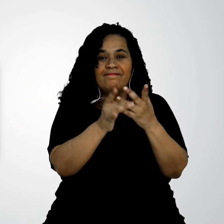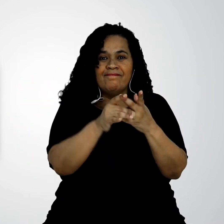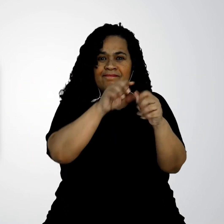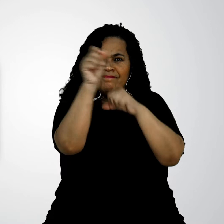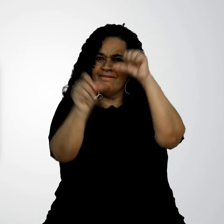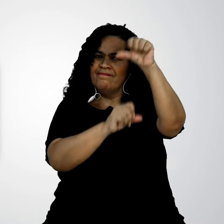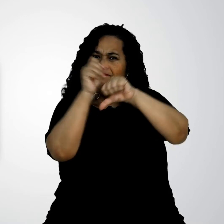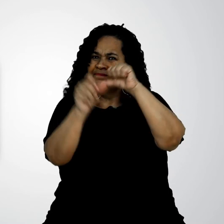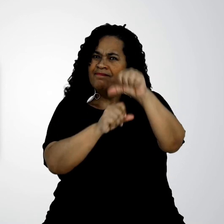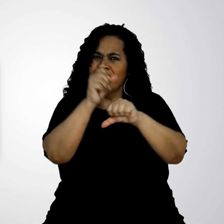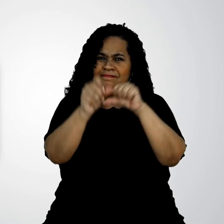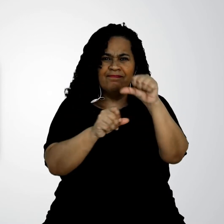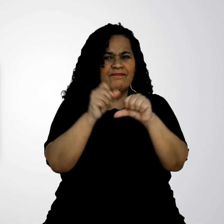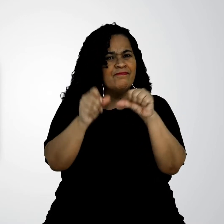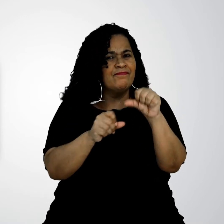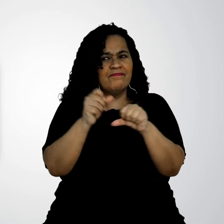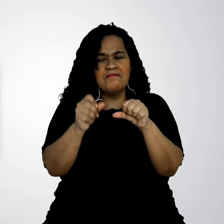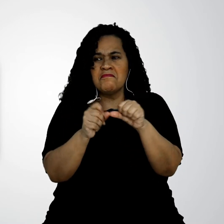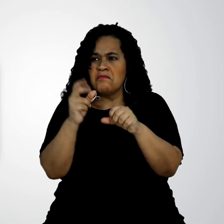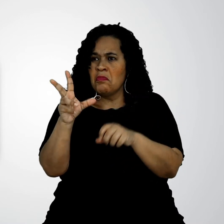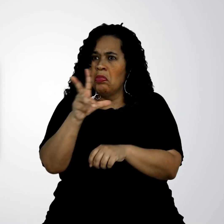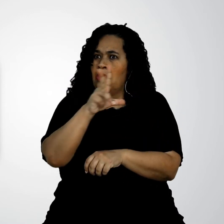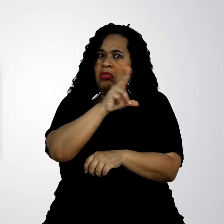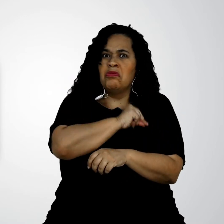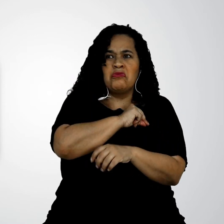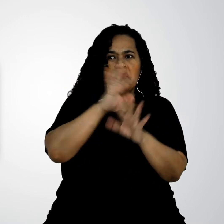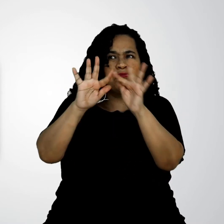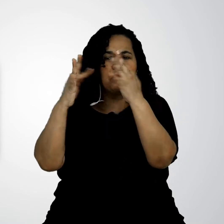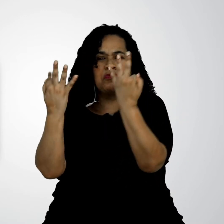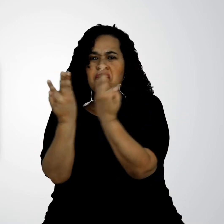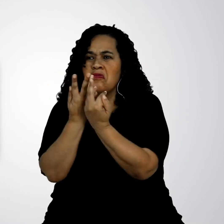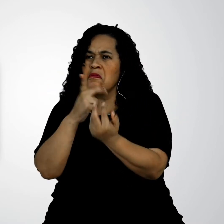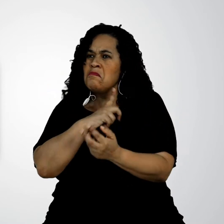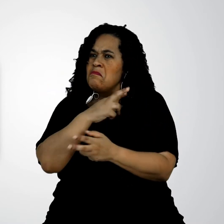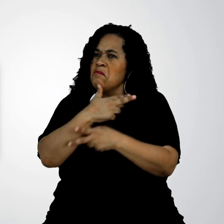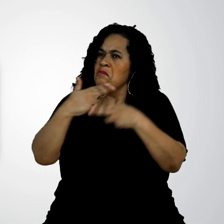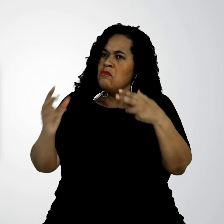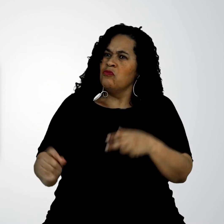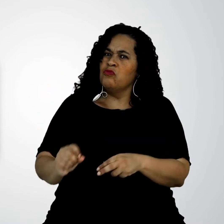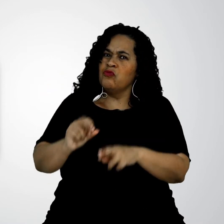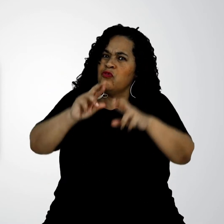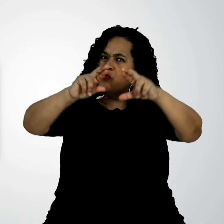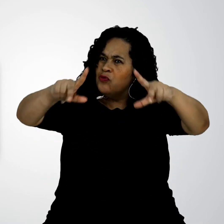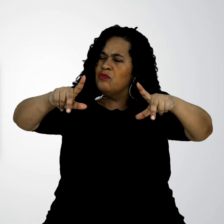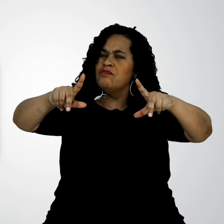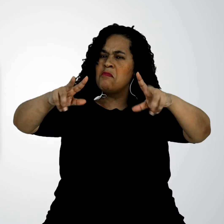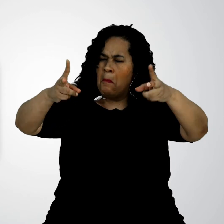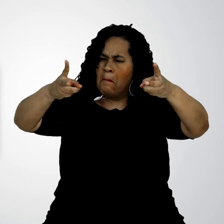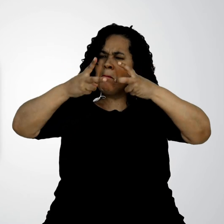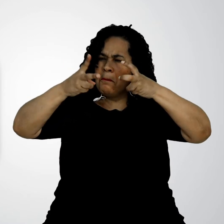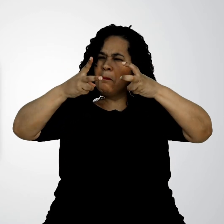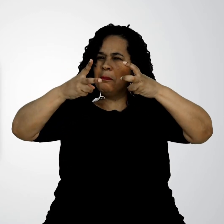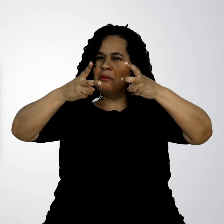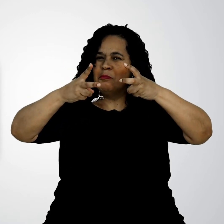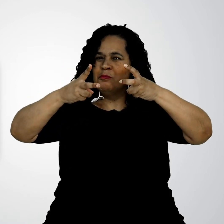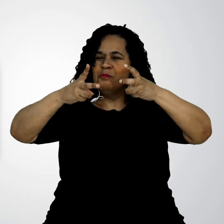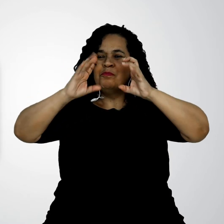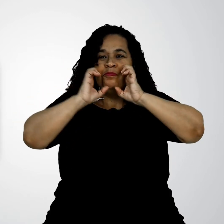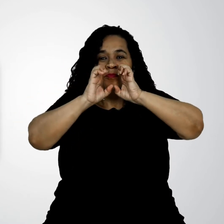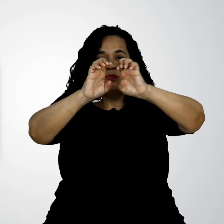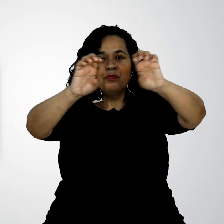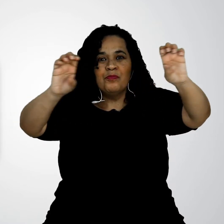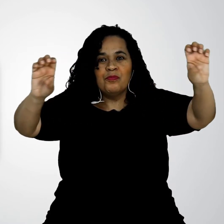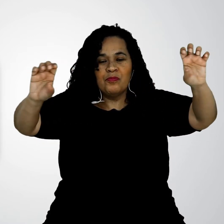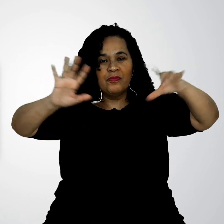marido. Os vizinhos começaram a olhar e falaram, não é possível, essa família tem um negócio diferente. Né? Sim, sim. Aí você percebe que o evangelho tem